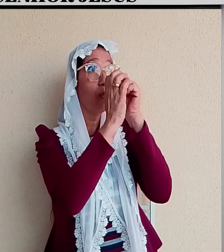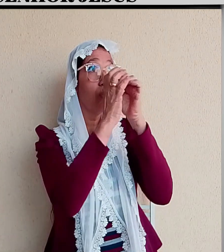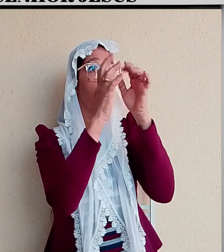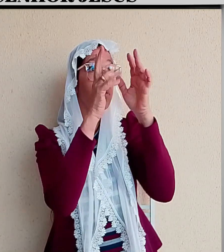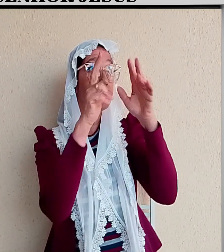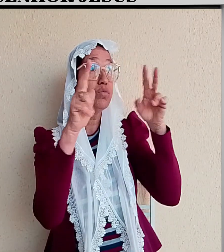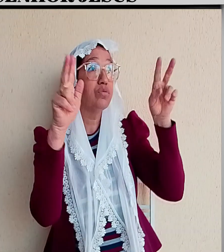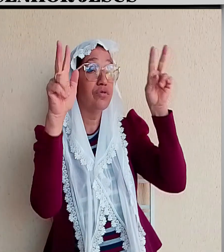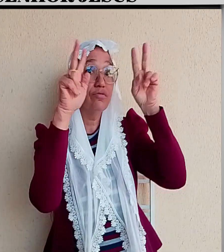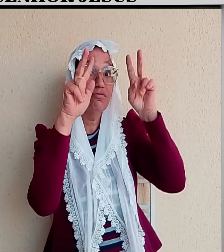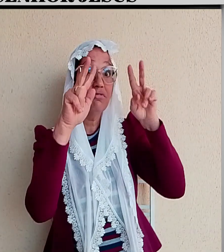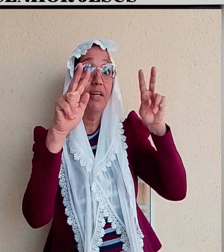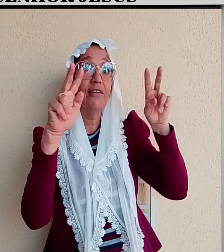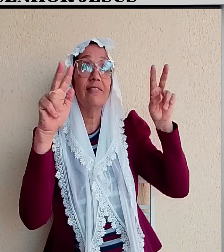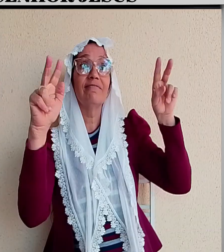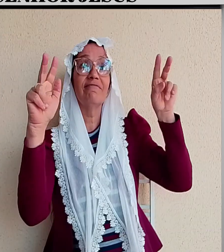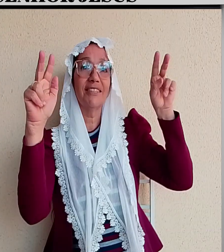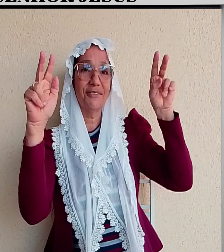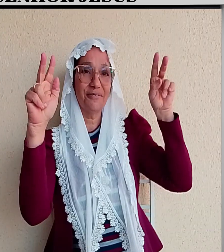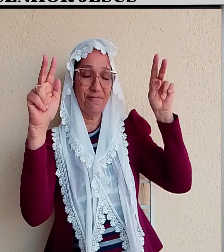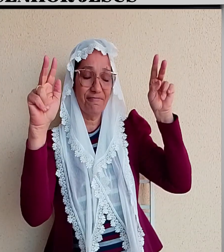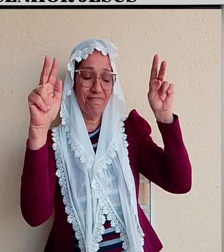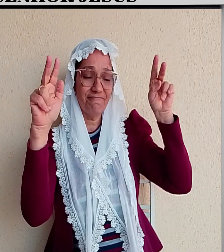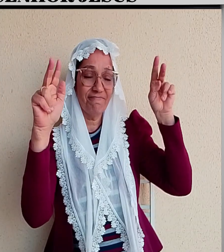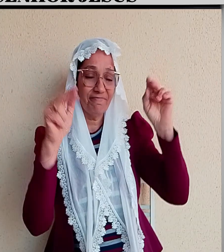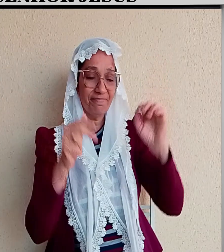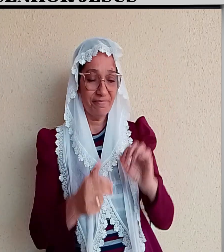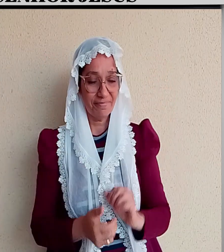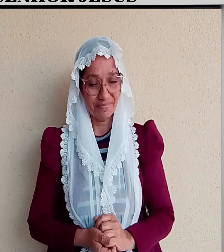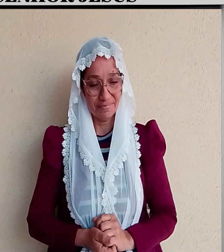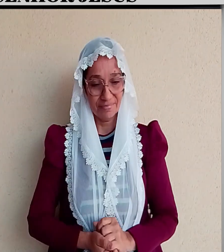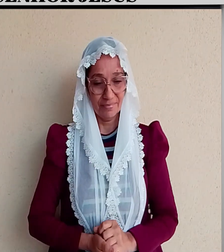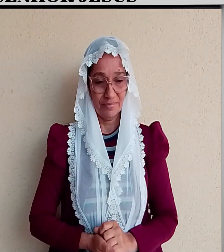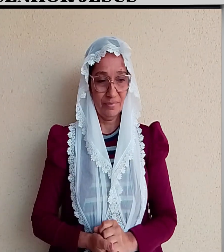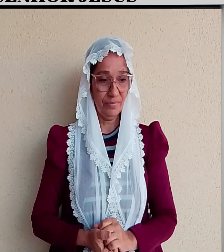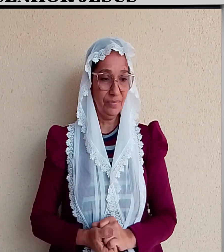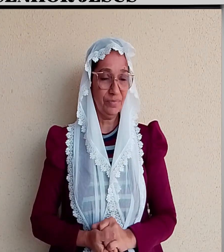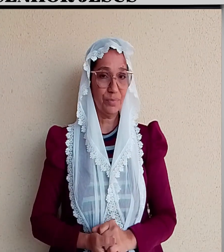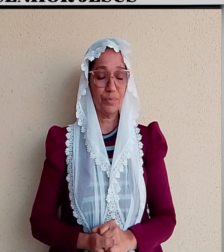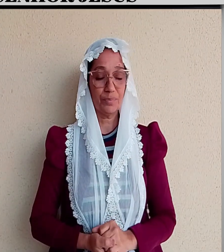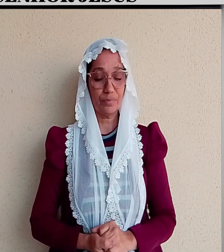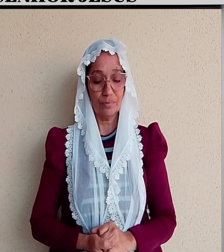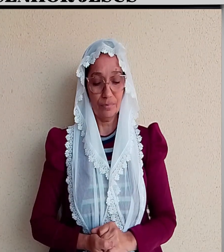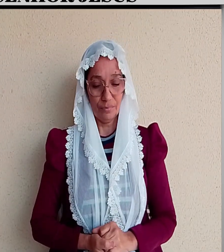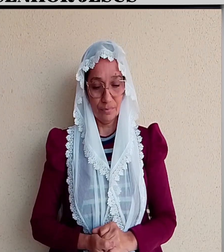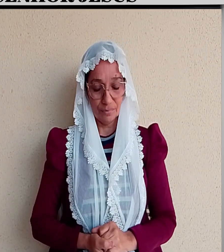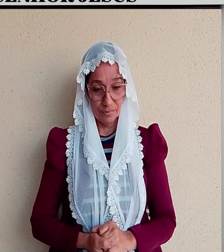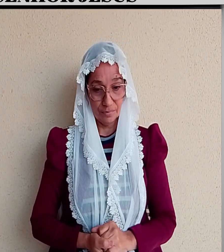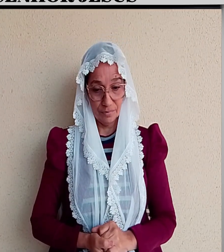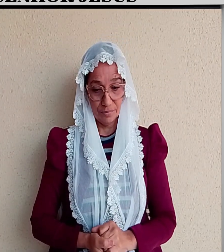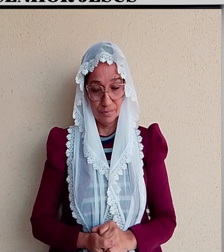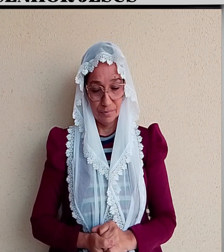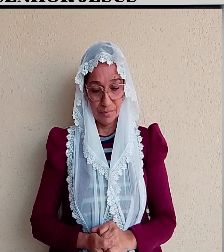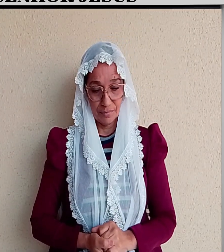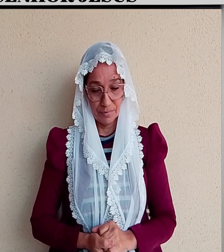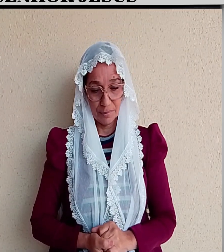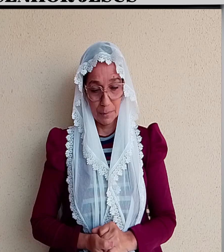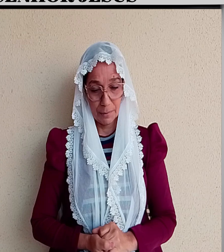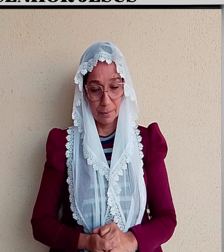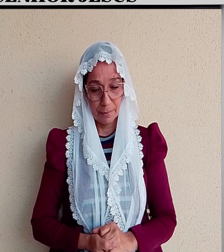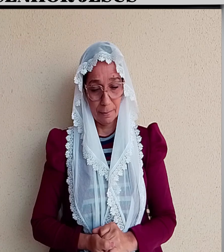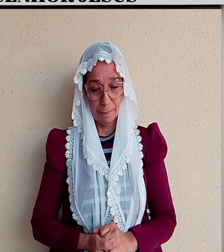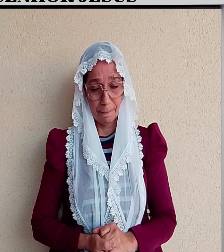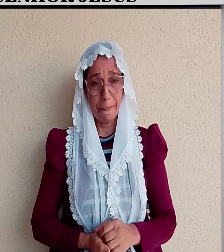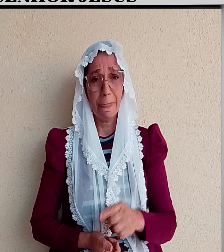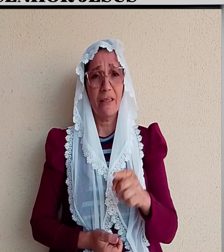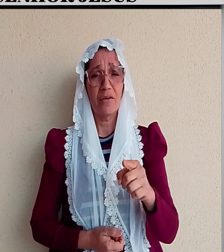João, aleluia, Jesus. É por isso que eu te trouxe aqui. Sabe por que você vive em prova? Sabe por que você vive em dor?